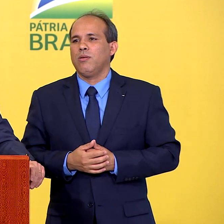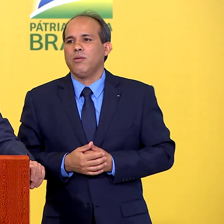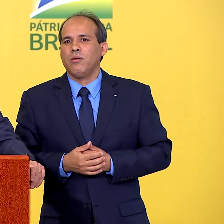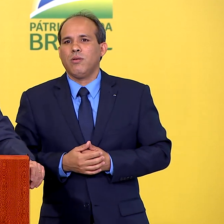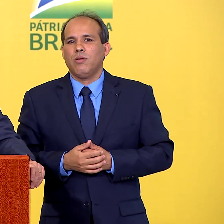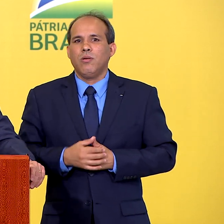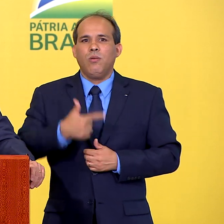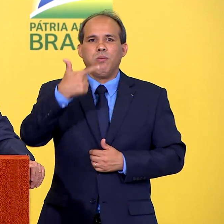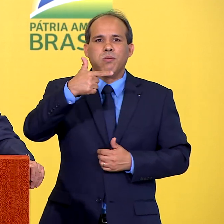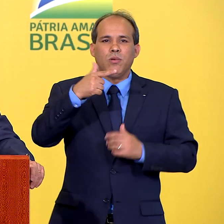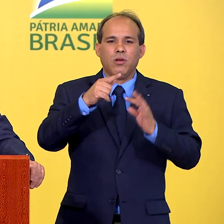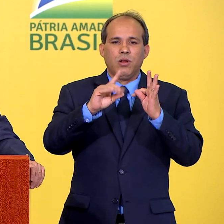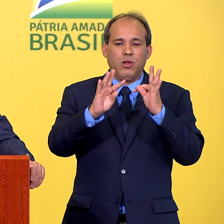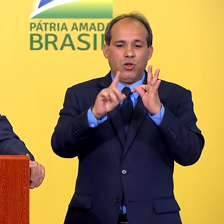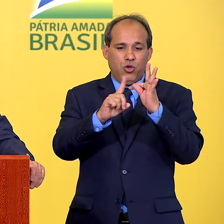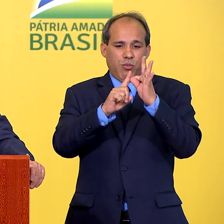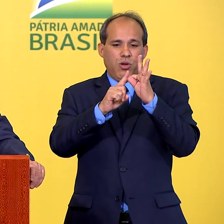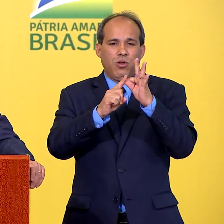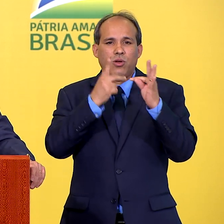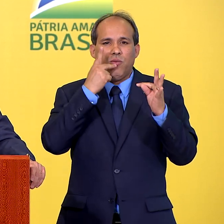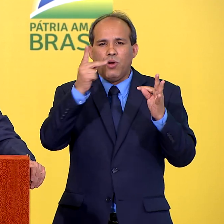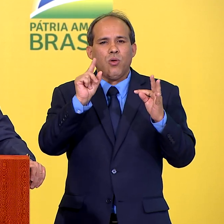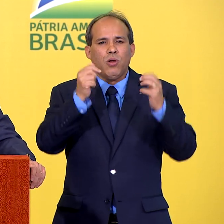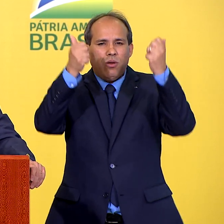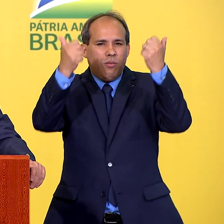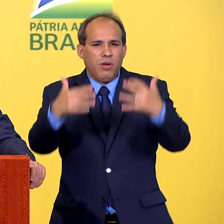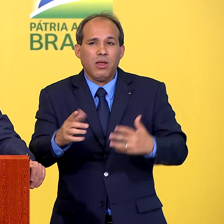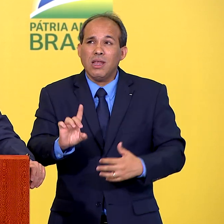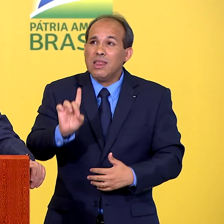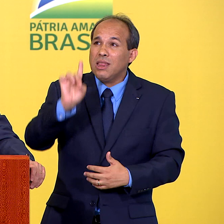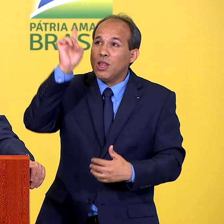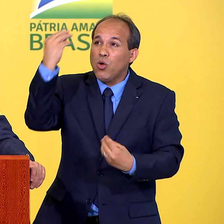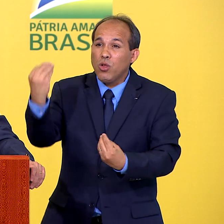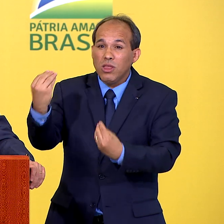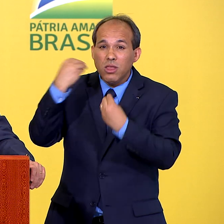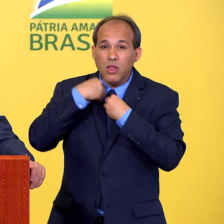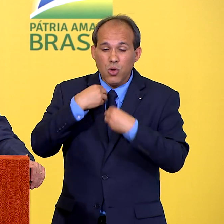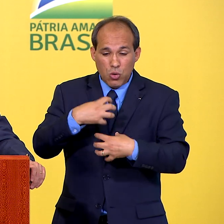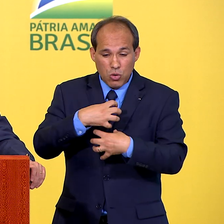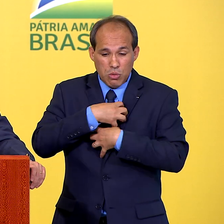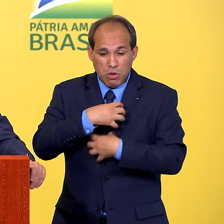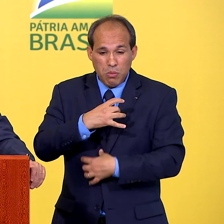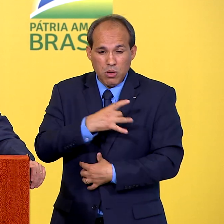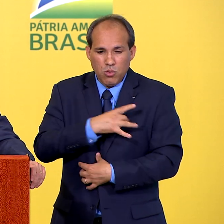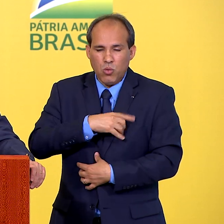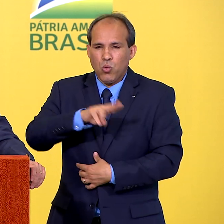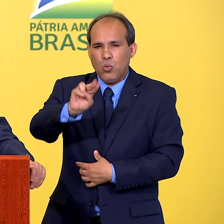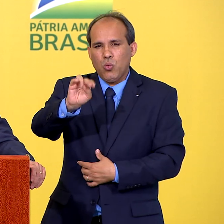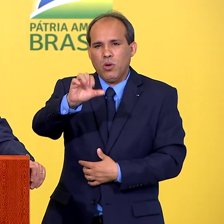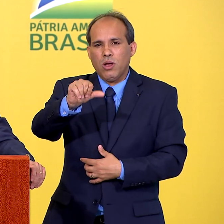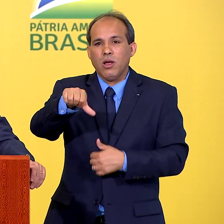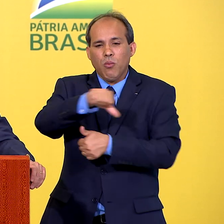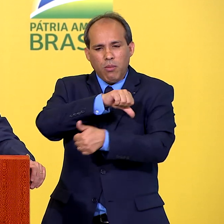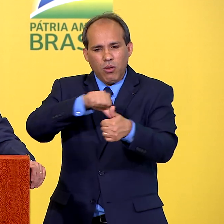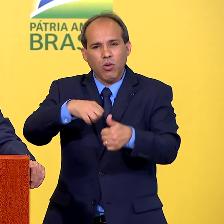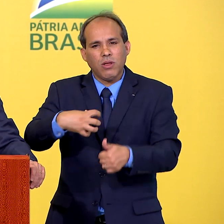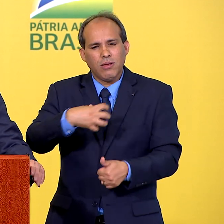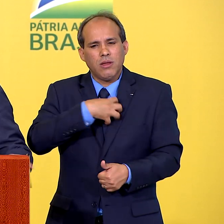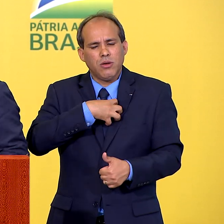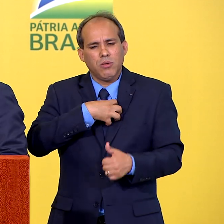Segunda Timóteo diz assim, ó, pois Deus não nos deu espírito de covardia, mas de